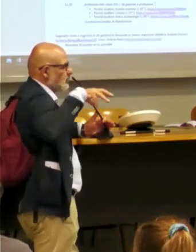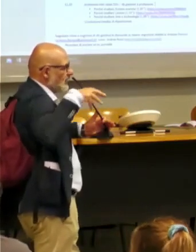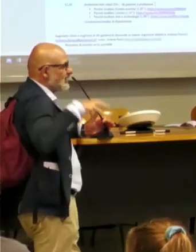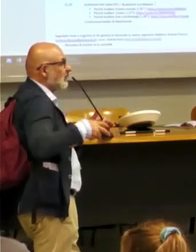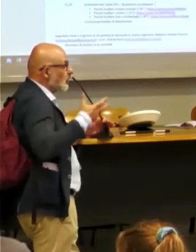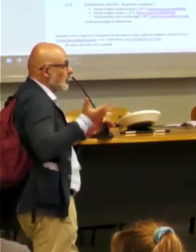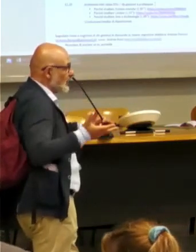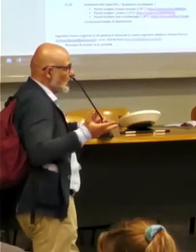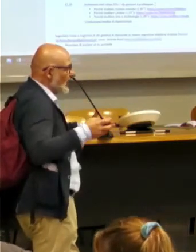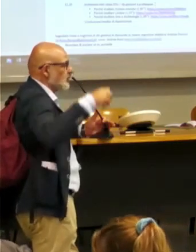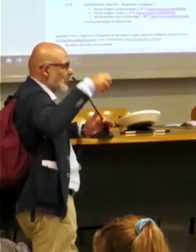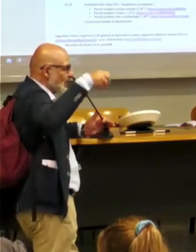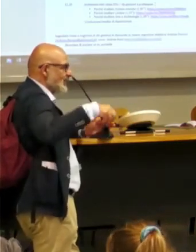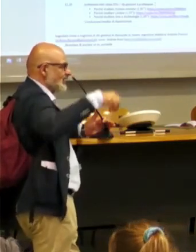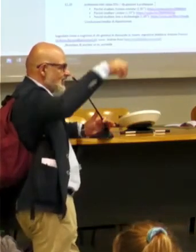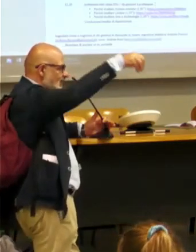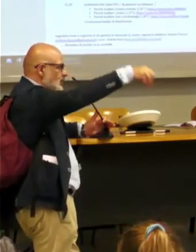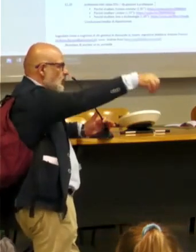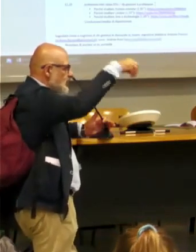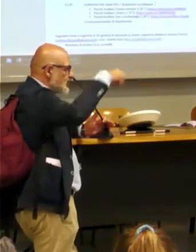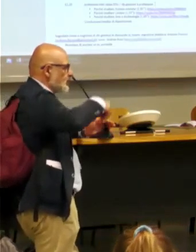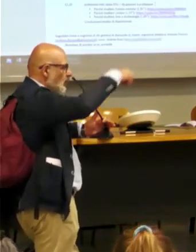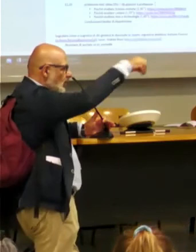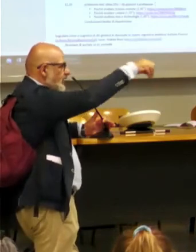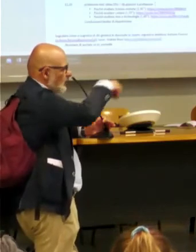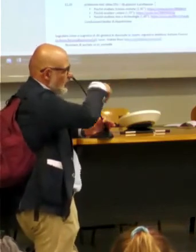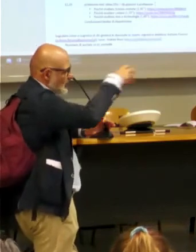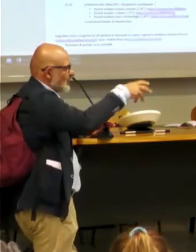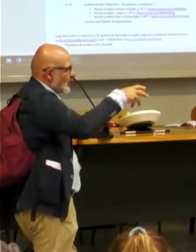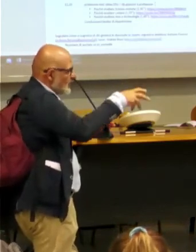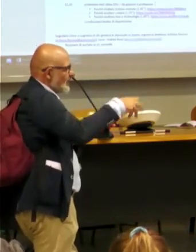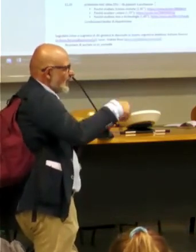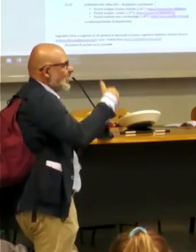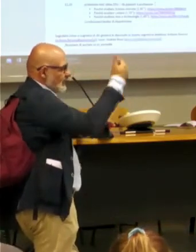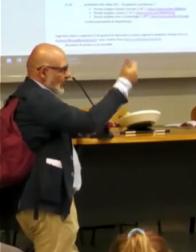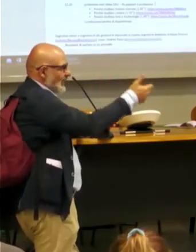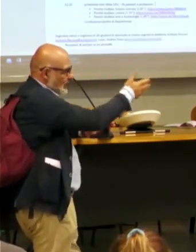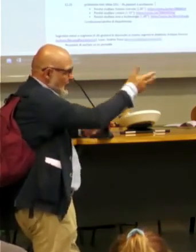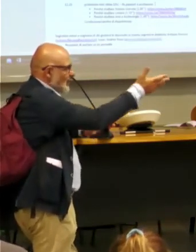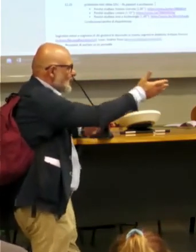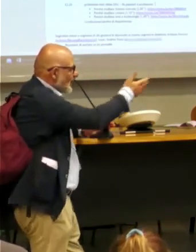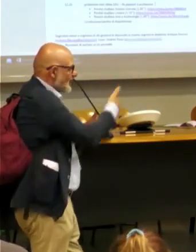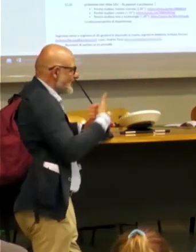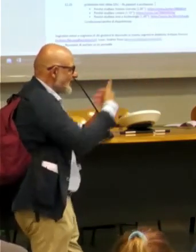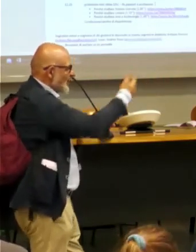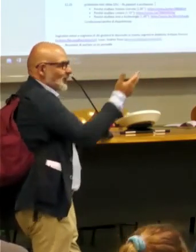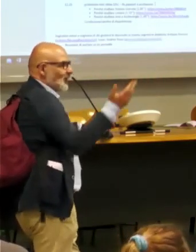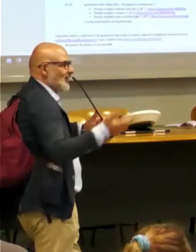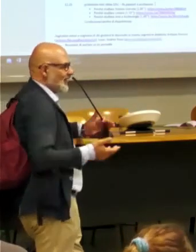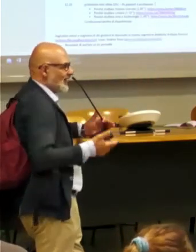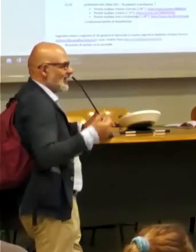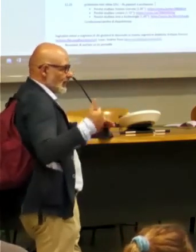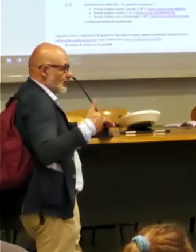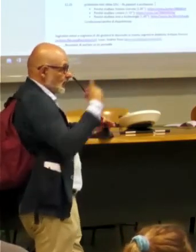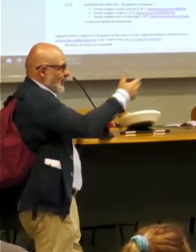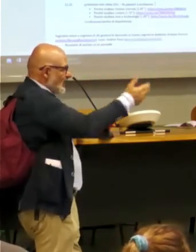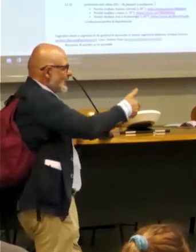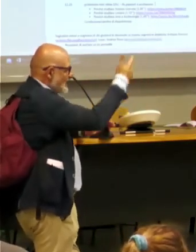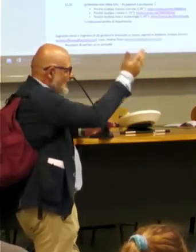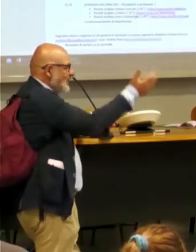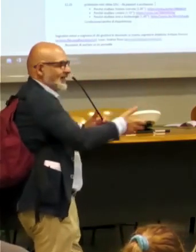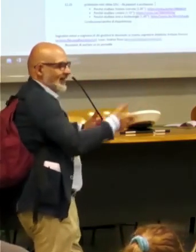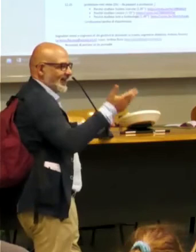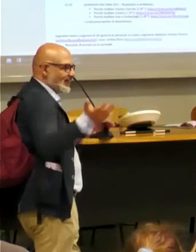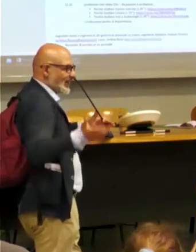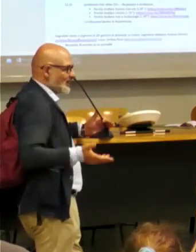è un sistema molto articolato, ma in cui ci si può muovere con una certa agilità, anche perché i docenti insegnano in più